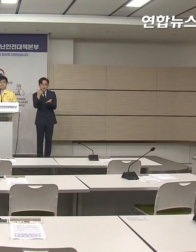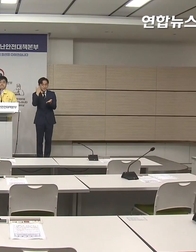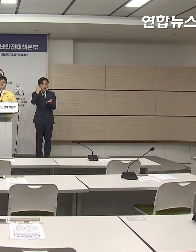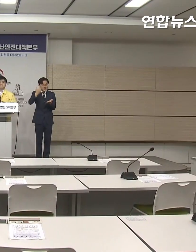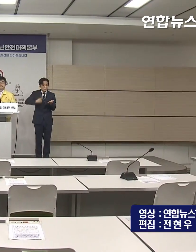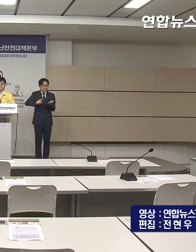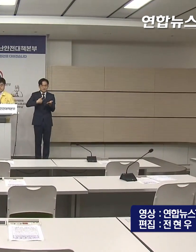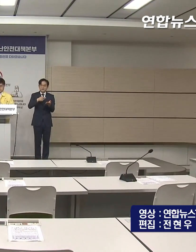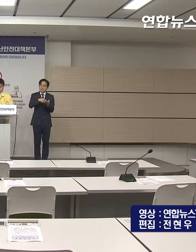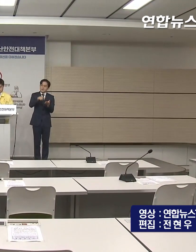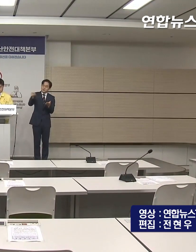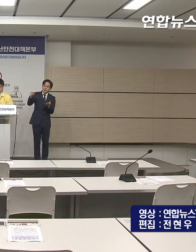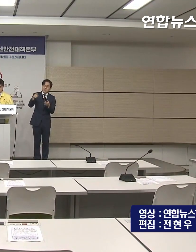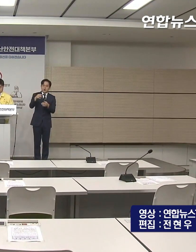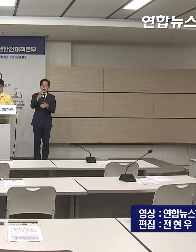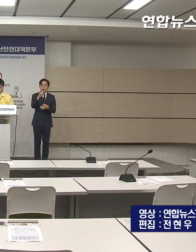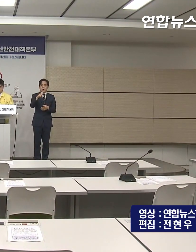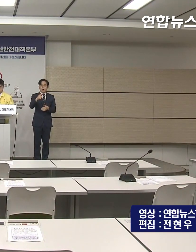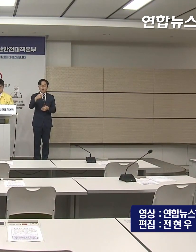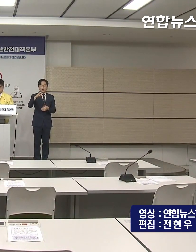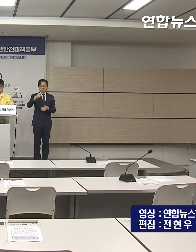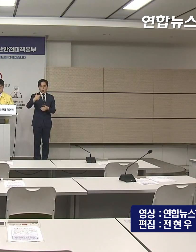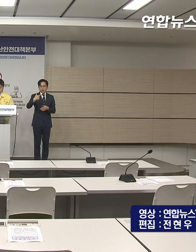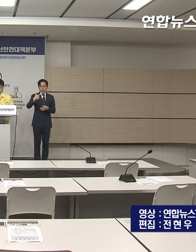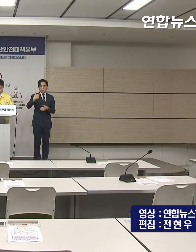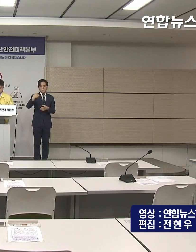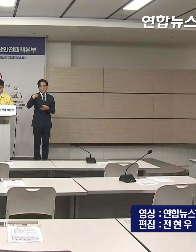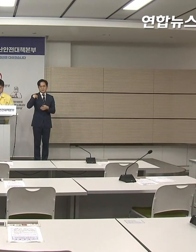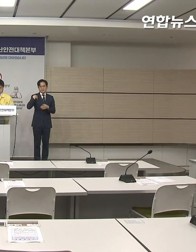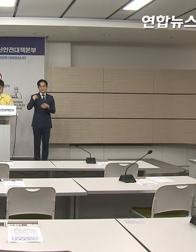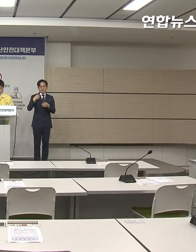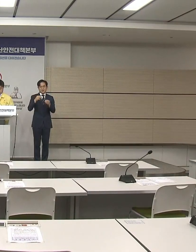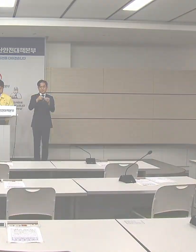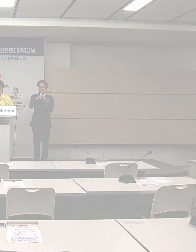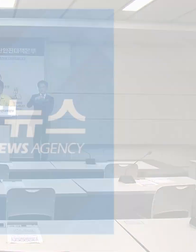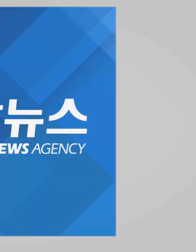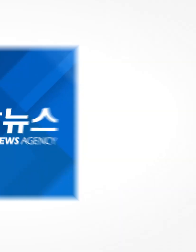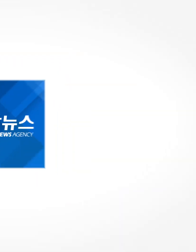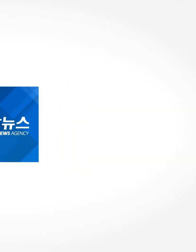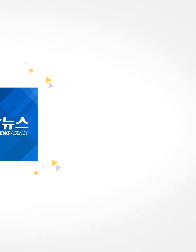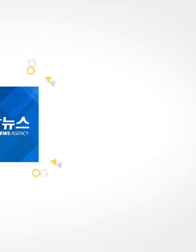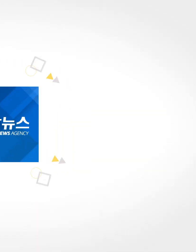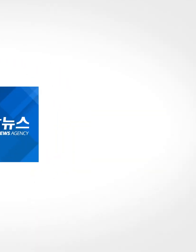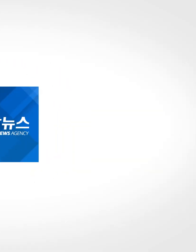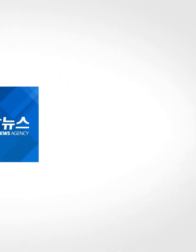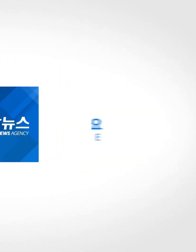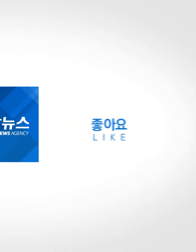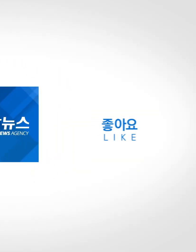감사합니다. 먼저 질의 받도록 하겠습니다. 질문 있으신 기자분 계신가요?